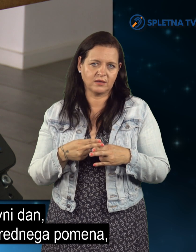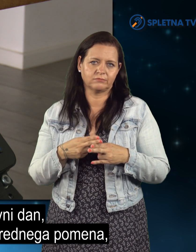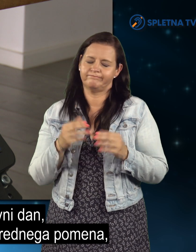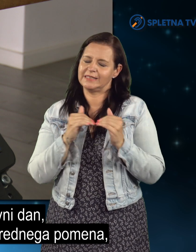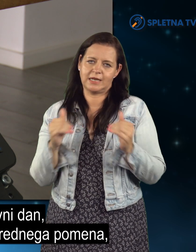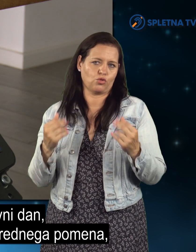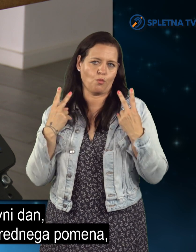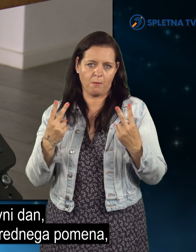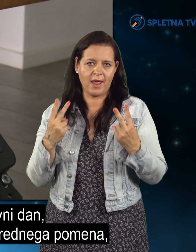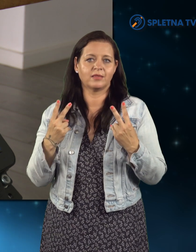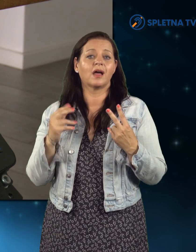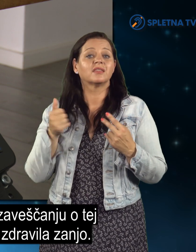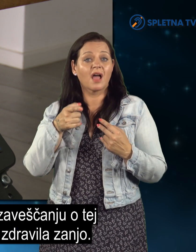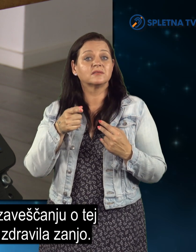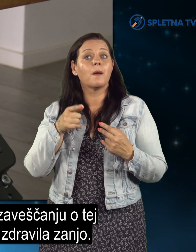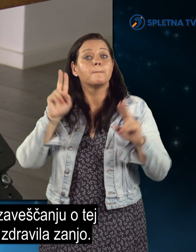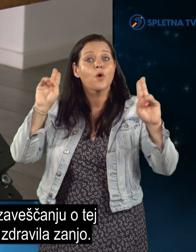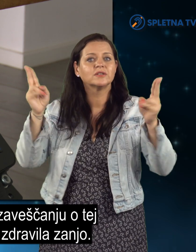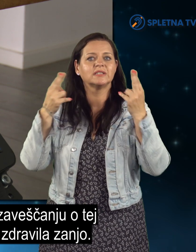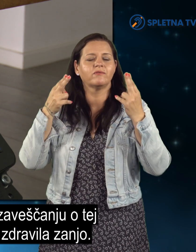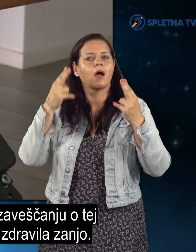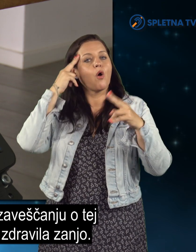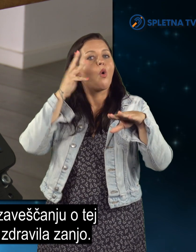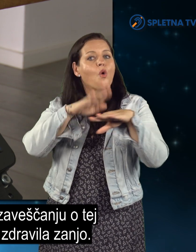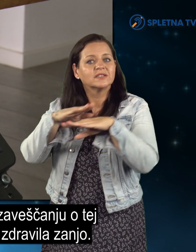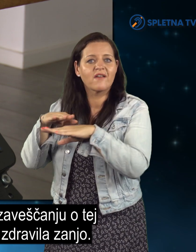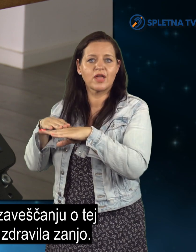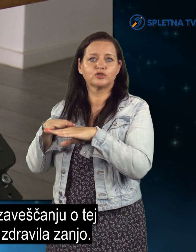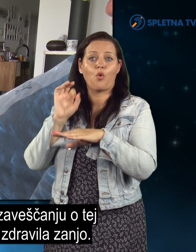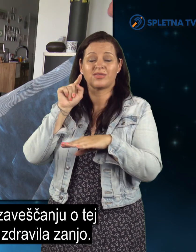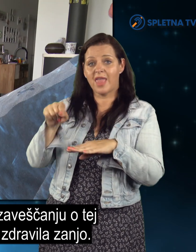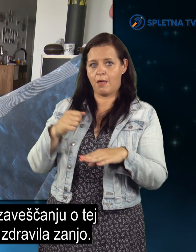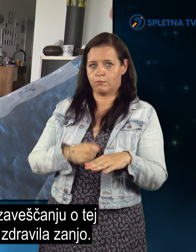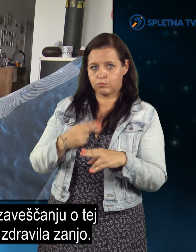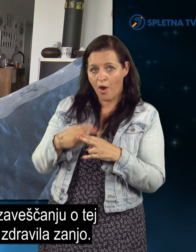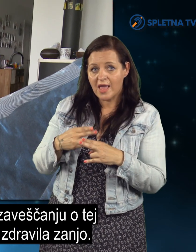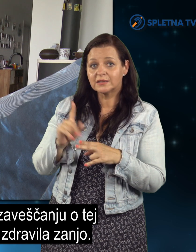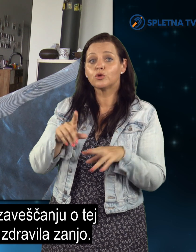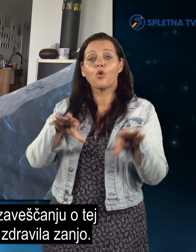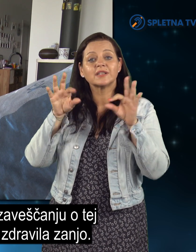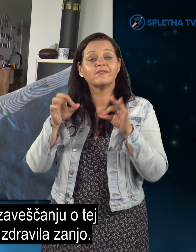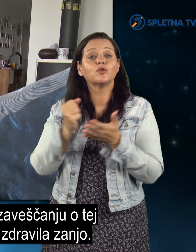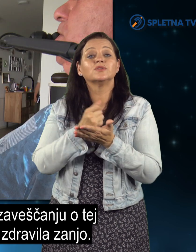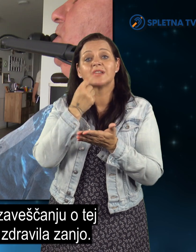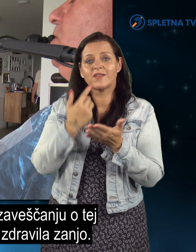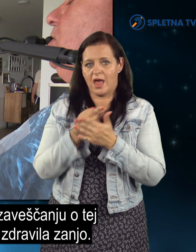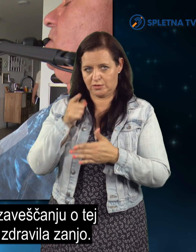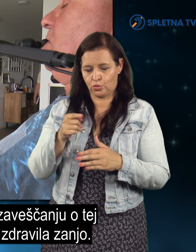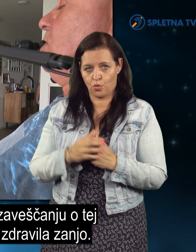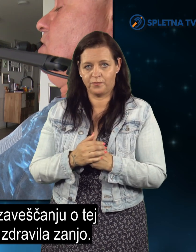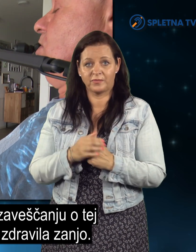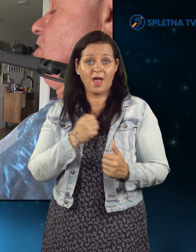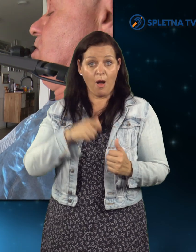bolezni izrednega pomena, da se tako poziva k ozaveščanju o tej bolezni in odkrivanju zdravila zanjo.